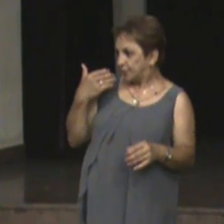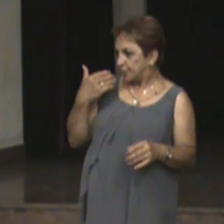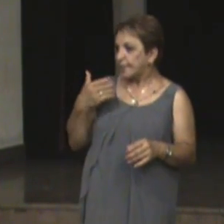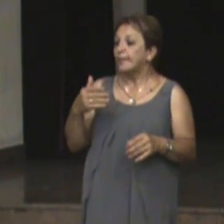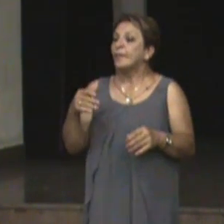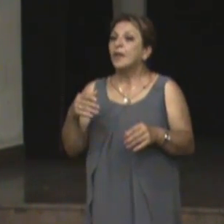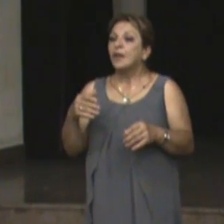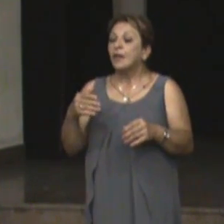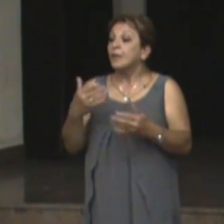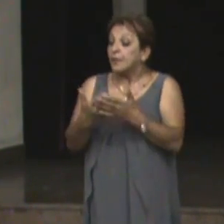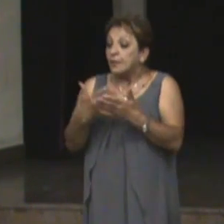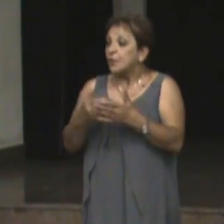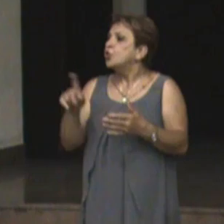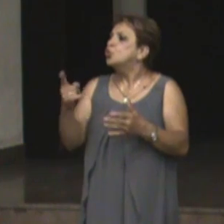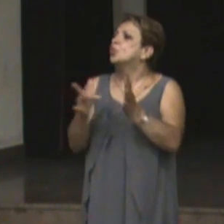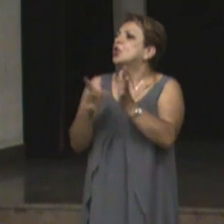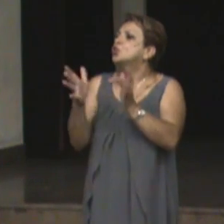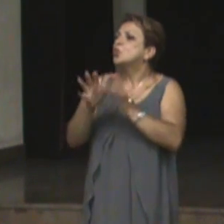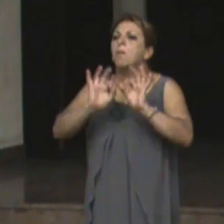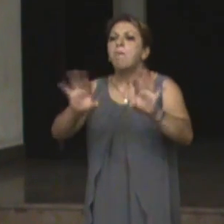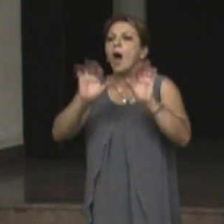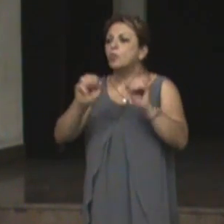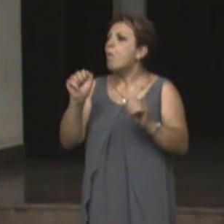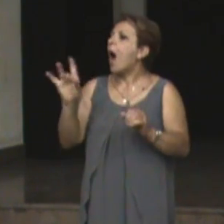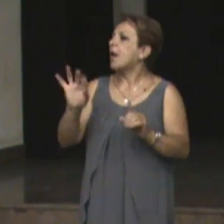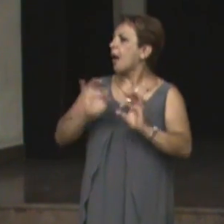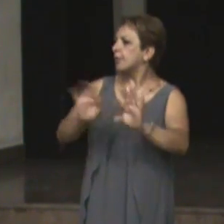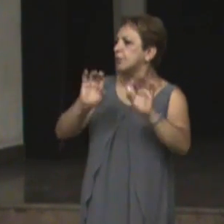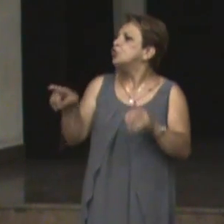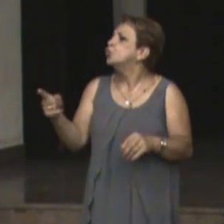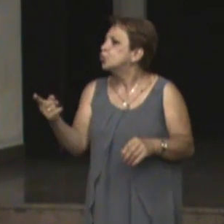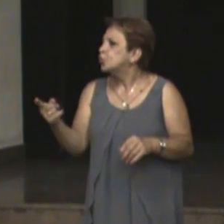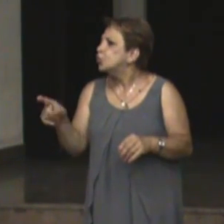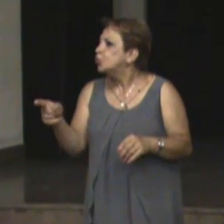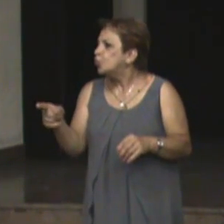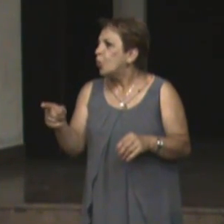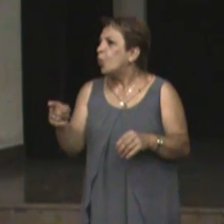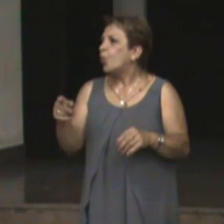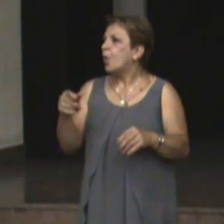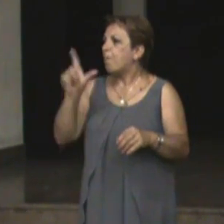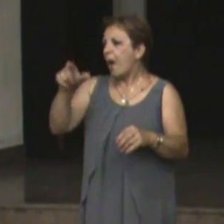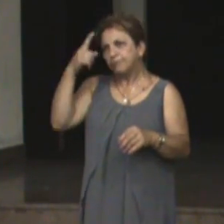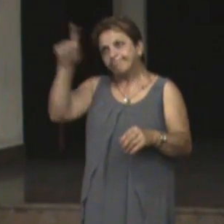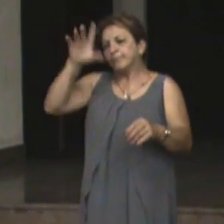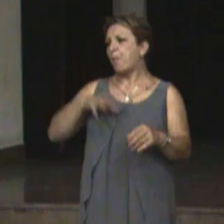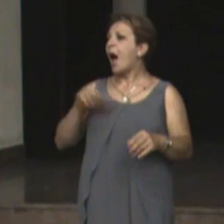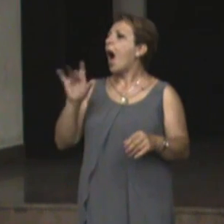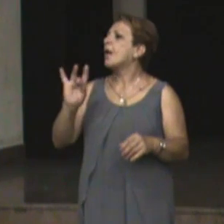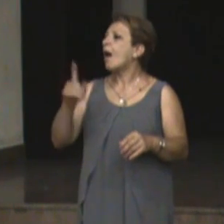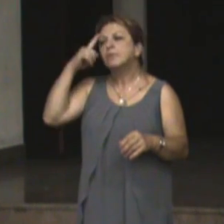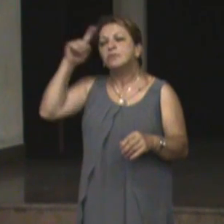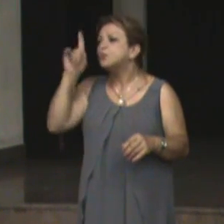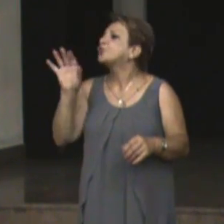Ինչու Քրիստոս առակներով խոսեց մարդկանց հետ։ Շատ հետաքրքիր մի